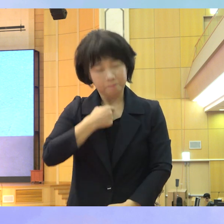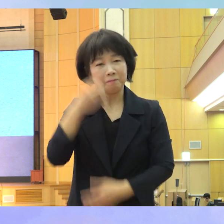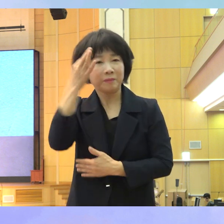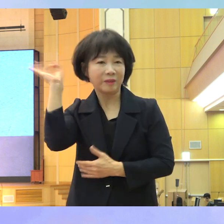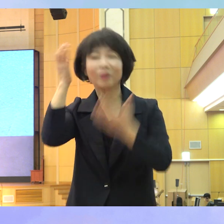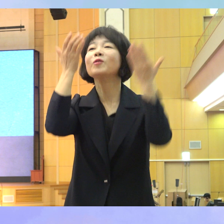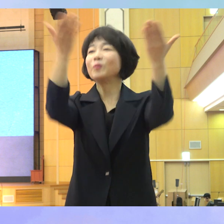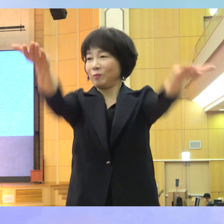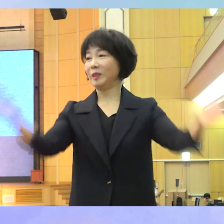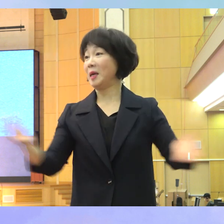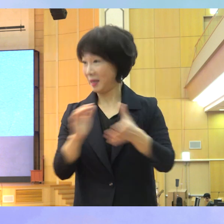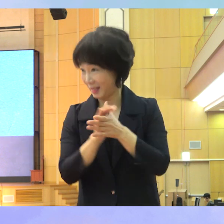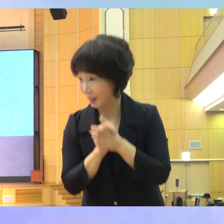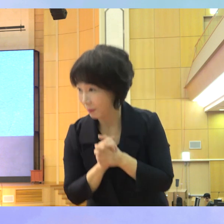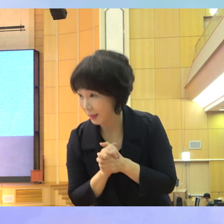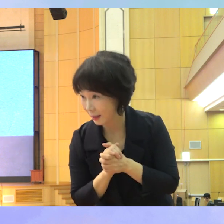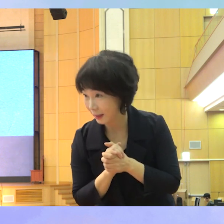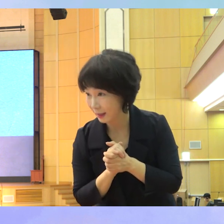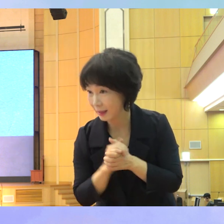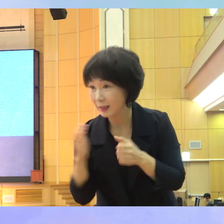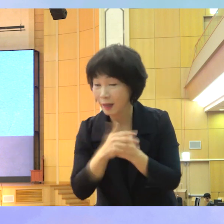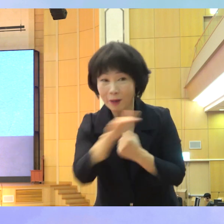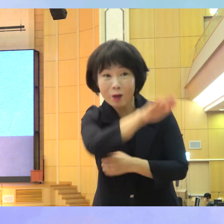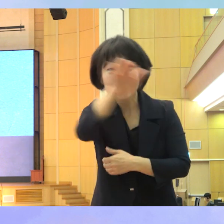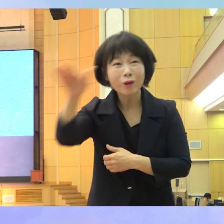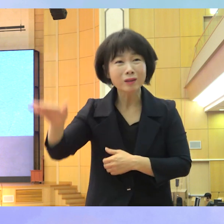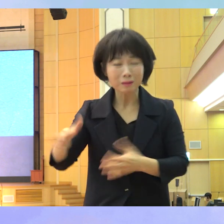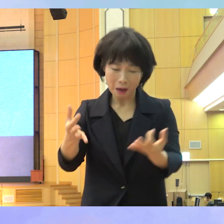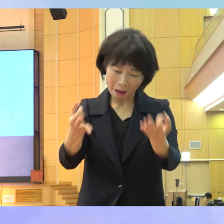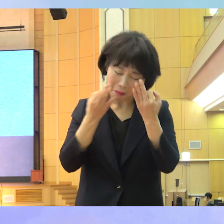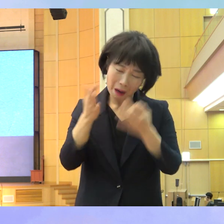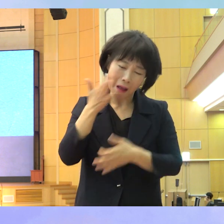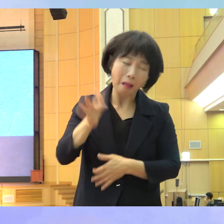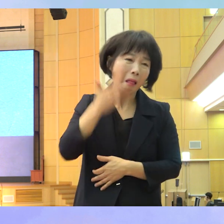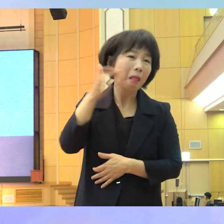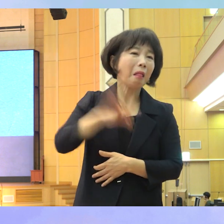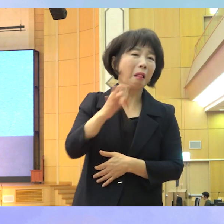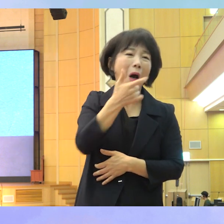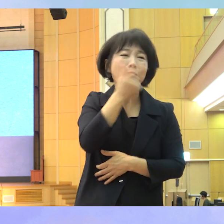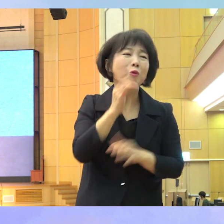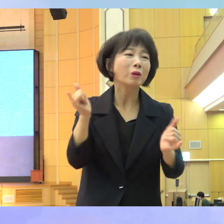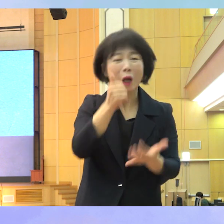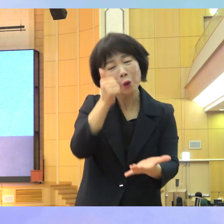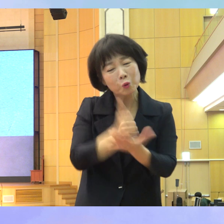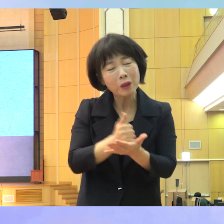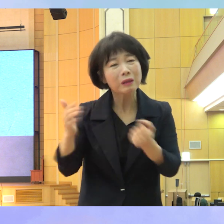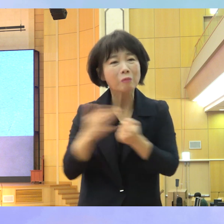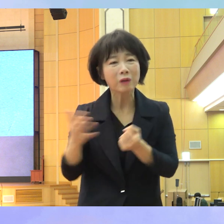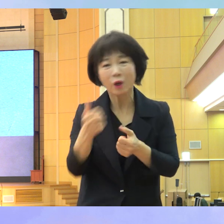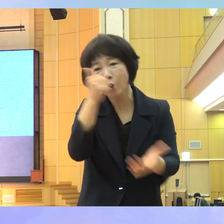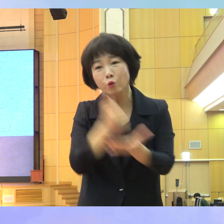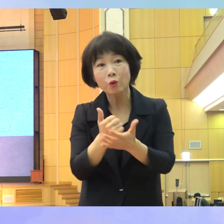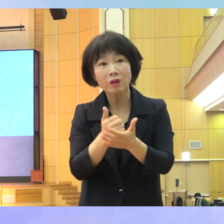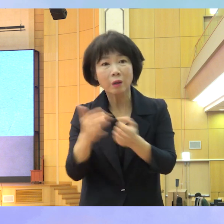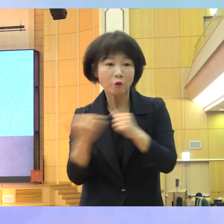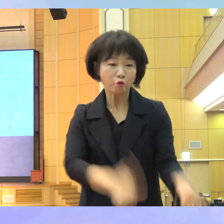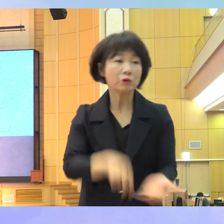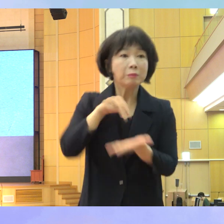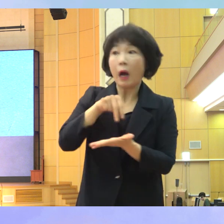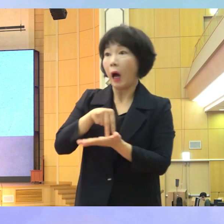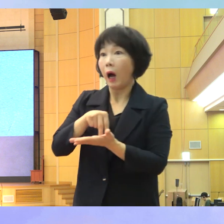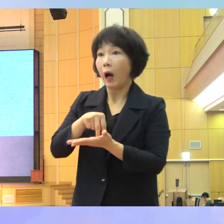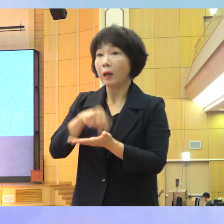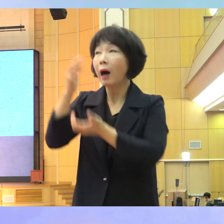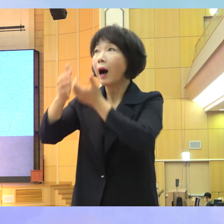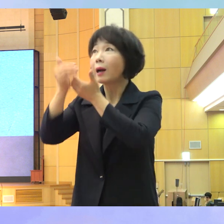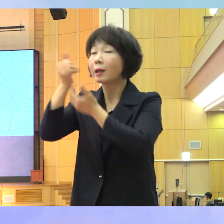할렐루야. 그래서 우리는 아무것도 아닌 존재인데, 죽을 수밖에 없었던 존재인데 하나님께서